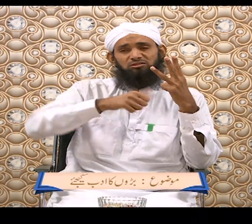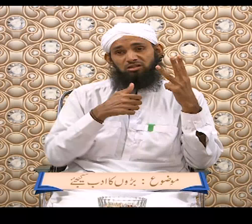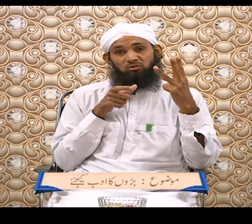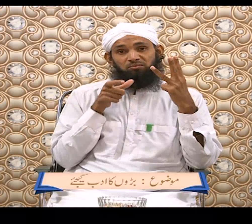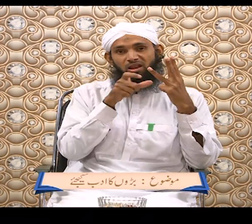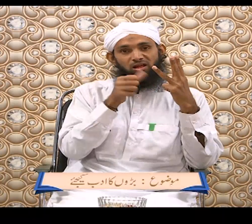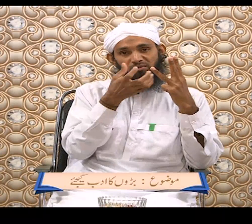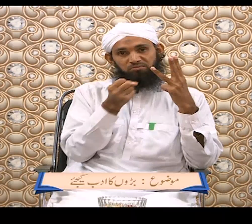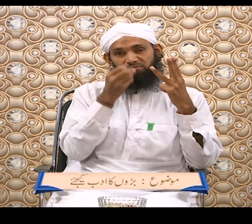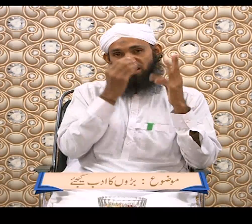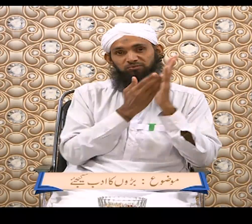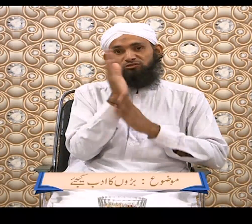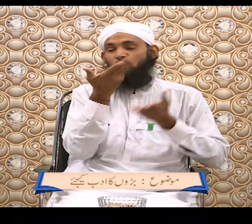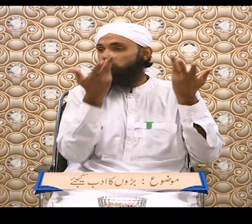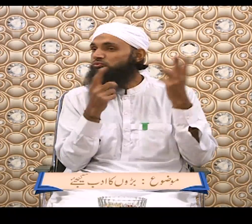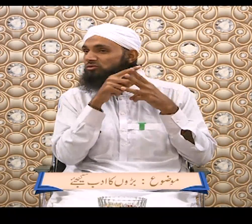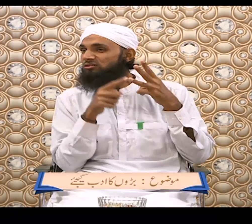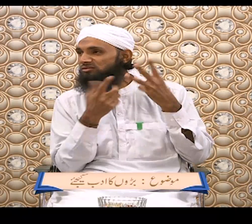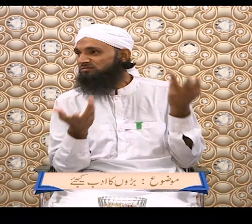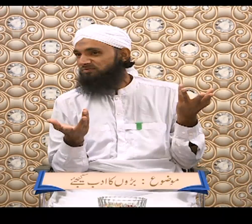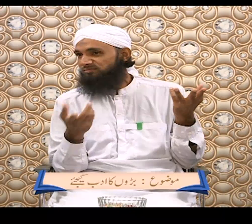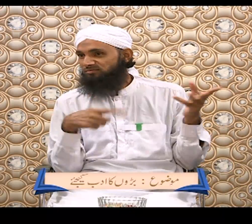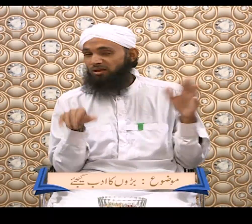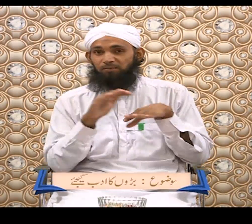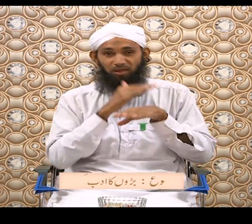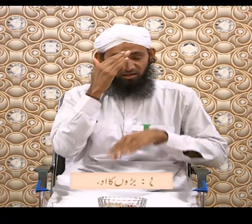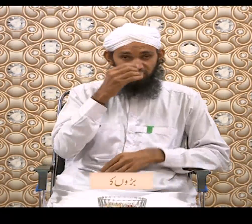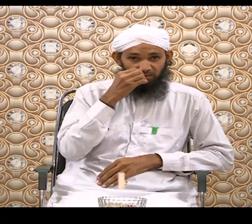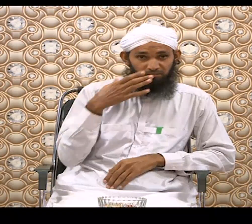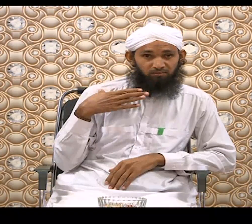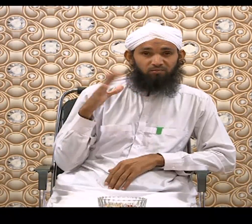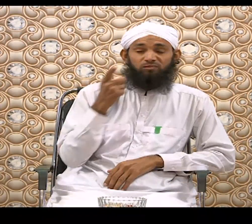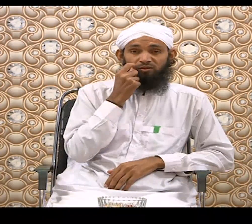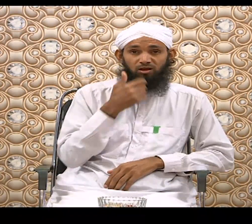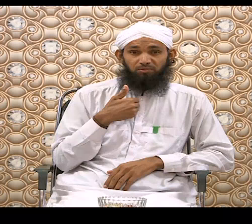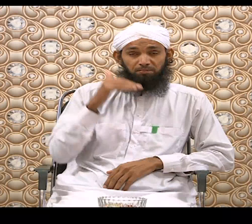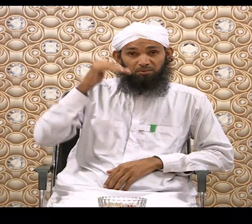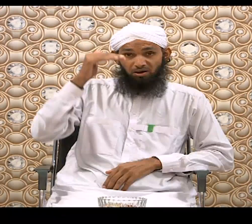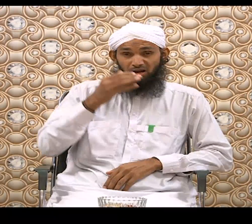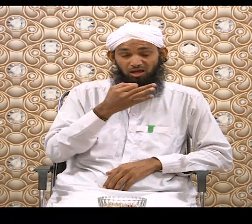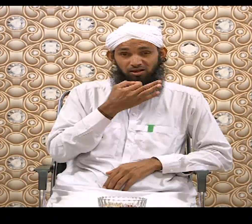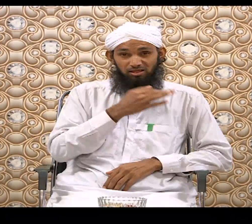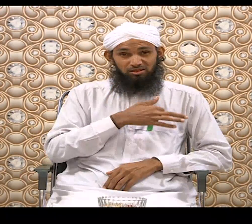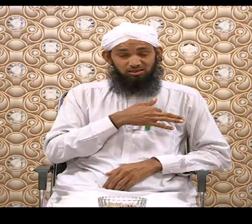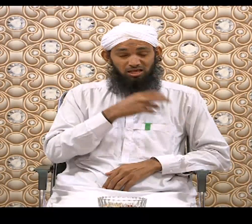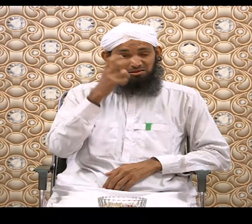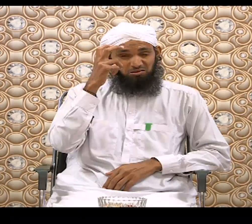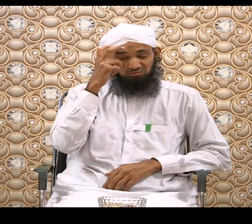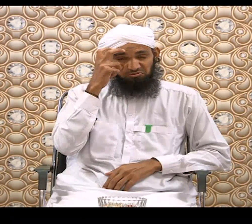پیارے اسلامی بھائیو جو اپنے بڑوں بالخصوص والدین کو ناراض کرتا ہے ان کا دل دکھاتا ہے ان کی